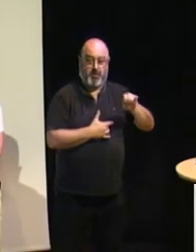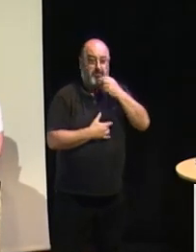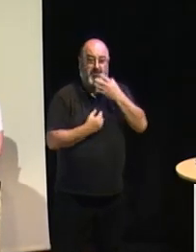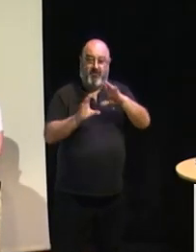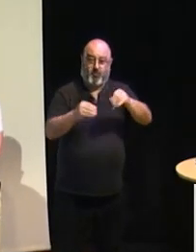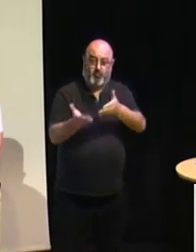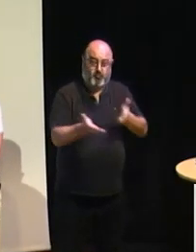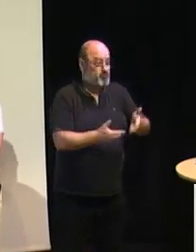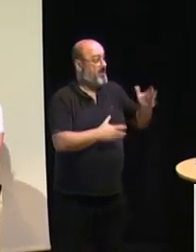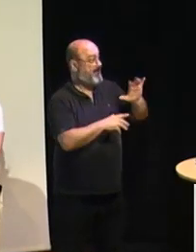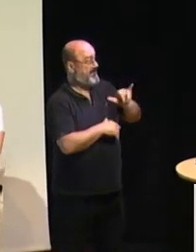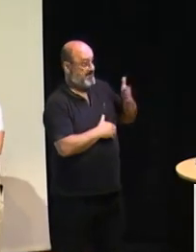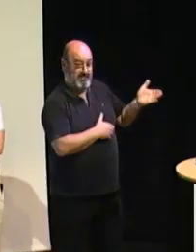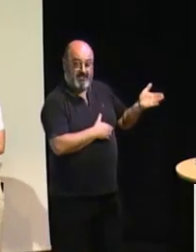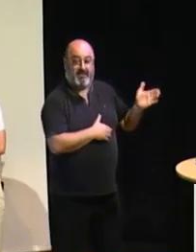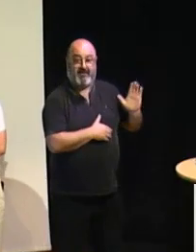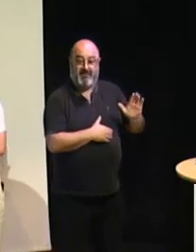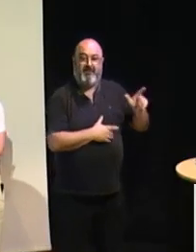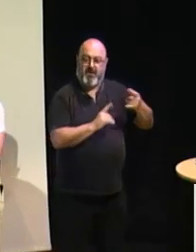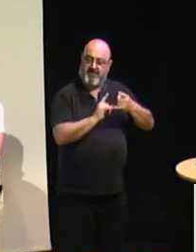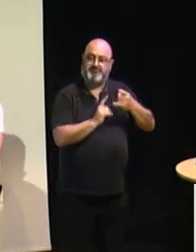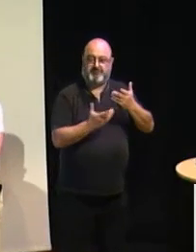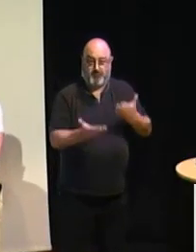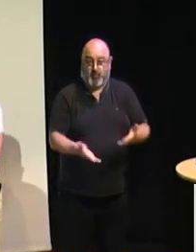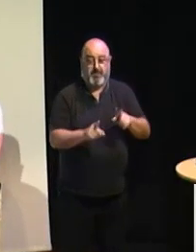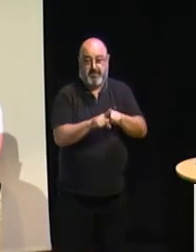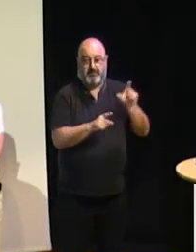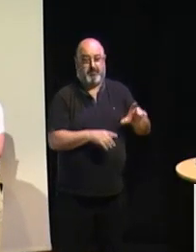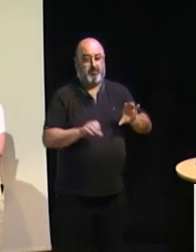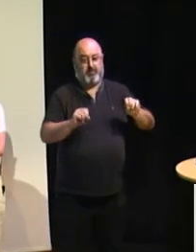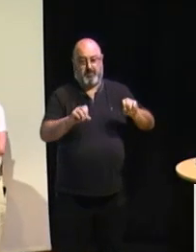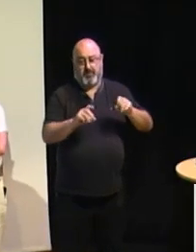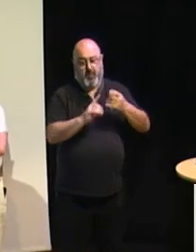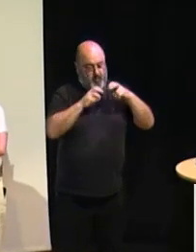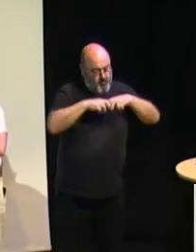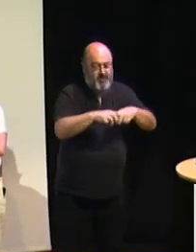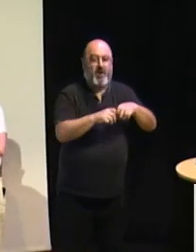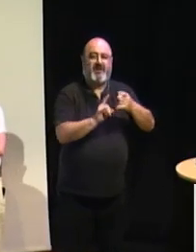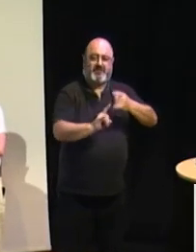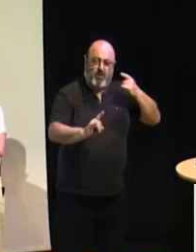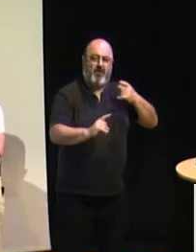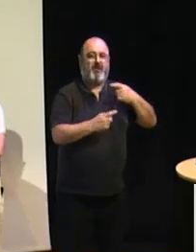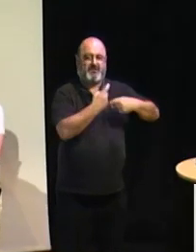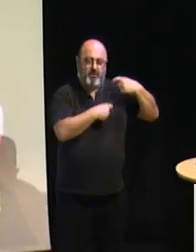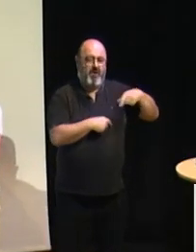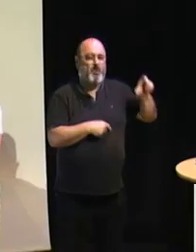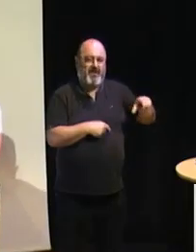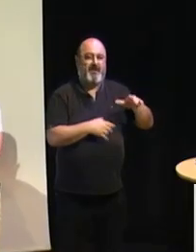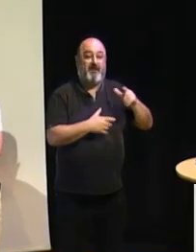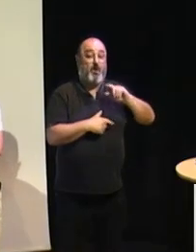Yann Quentin, qui est donc l'historien que nous entendons aujourd'hui, qui est historien à Paris 8, historien de la communauté sourde, va dialoguer avec un